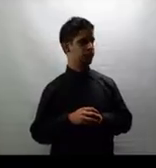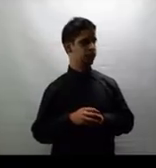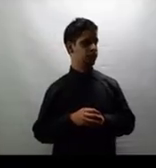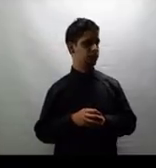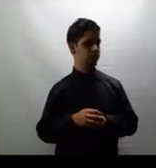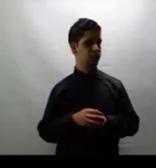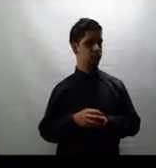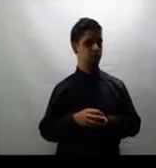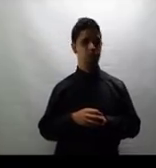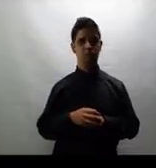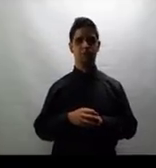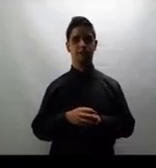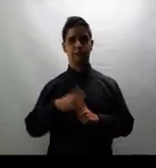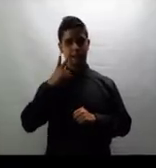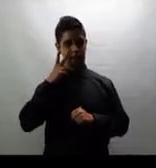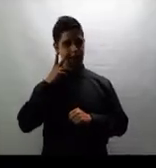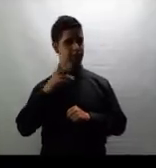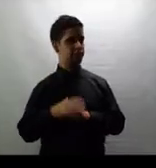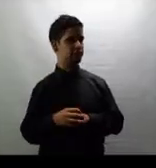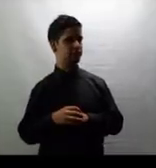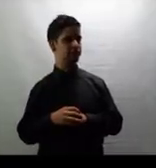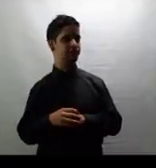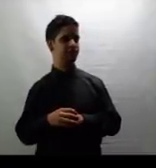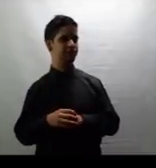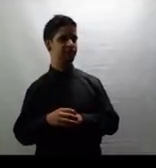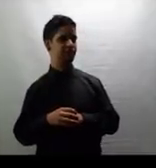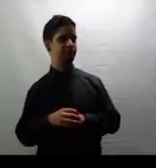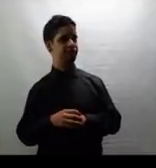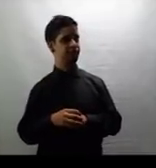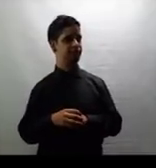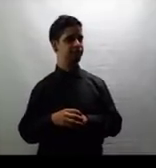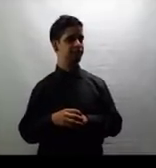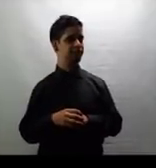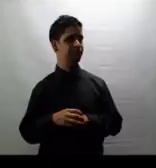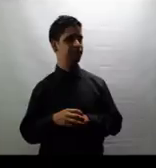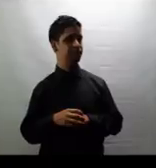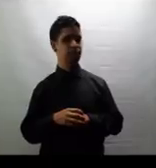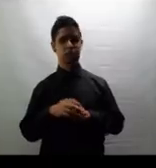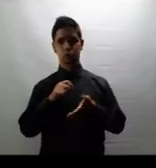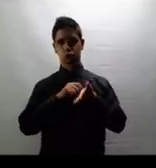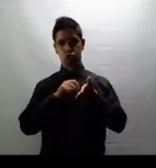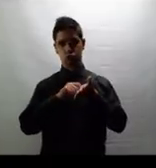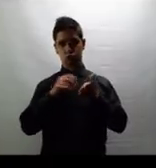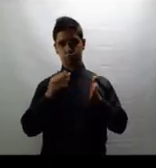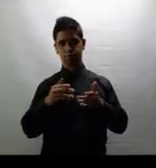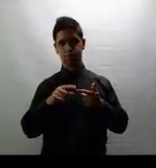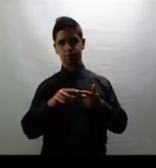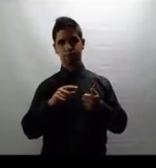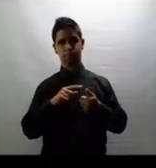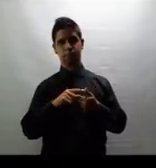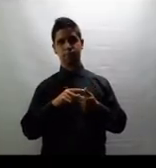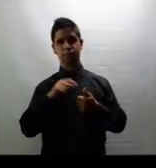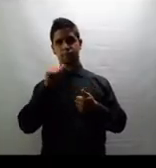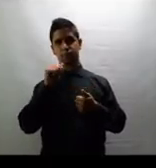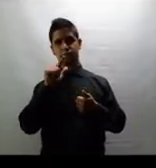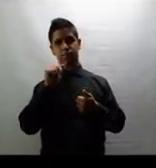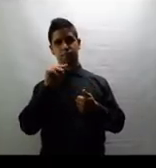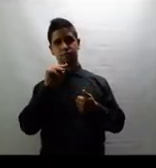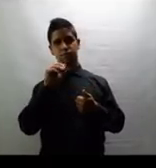ellos éste lee no saben demente composer al mostar